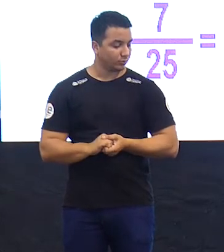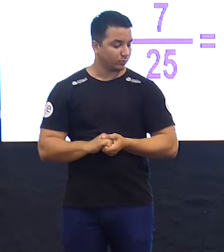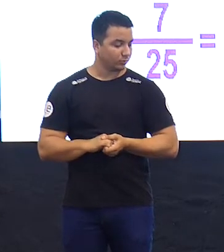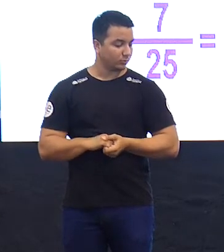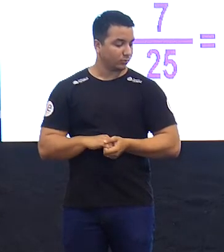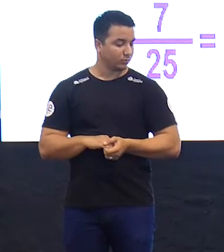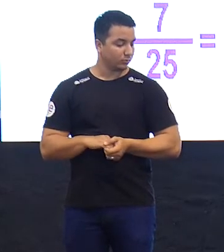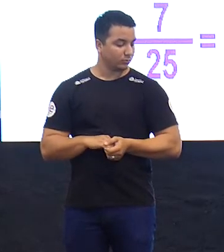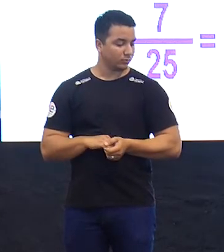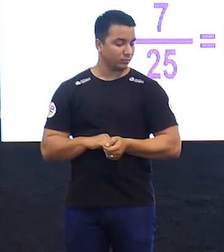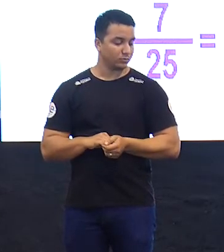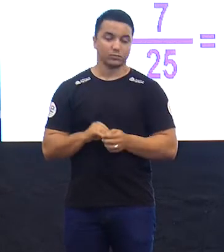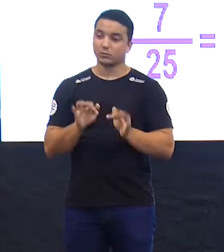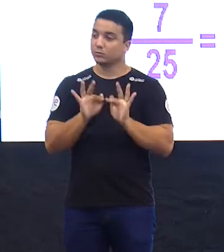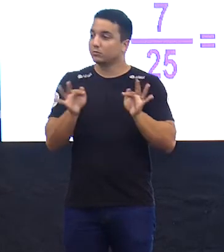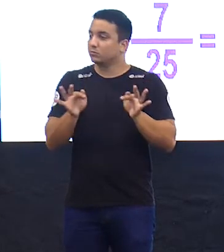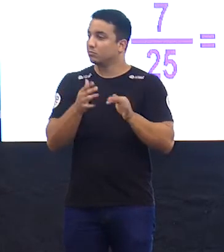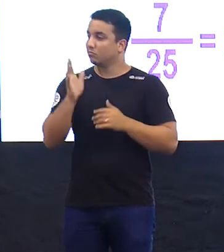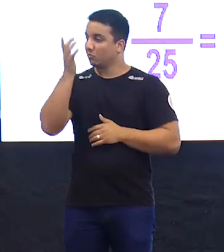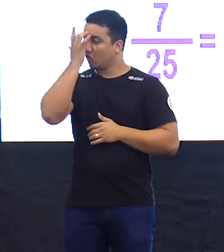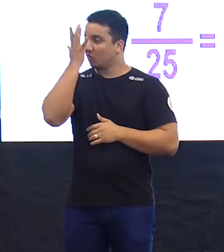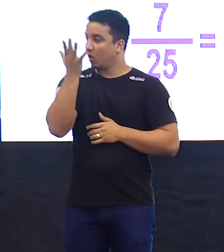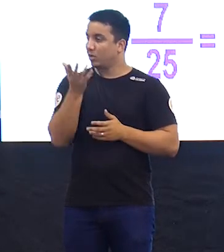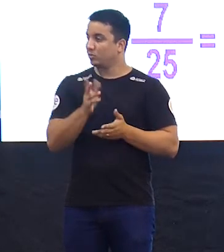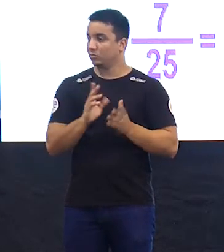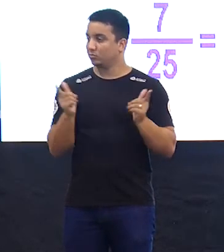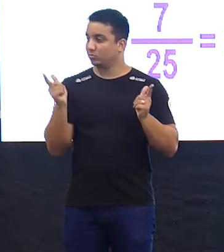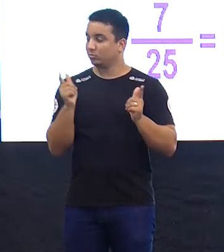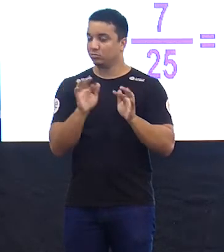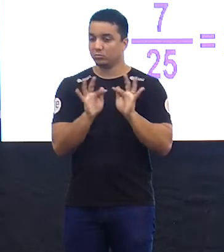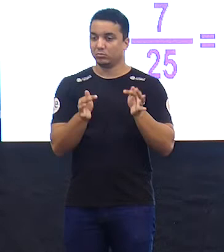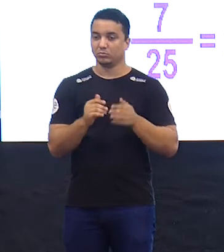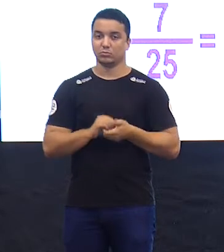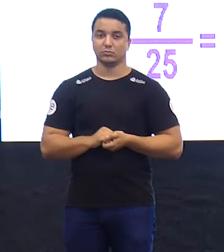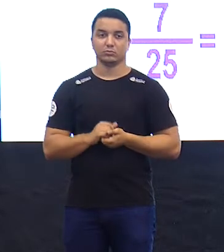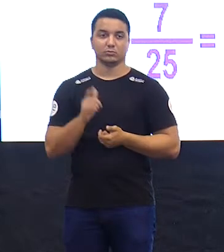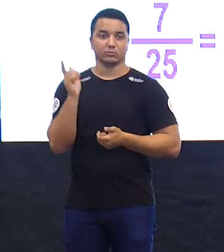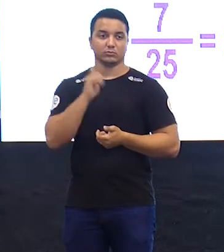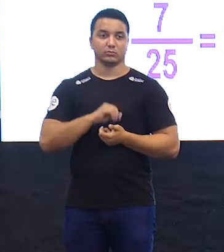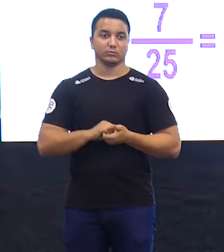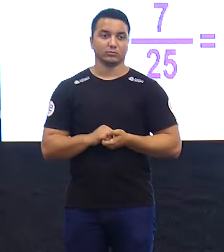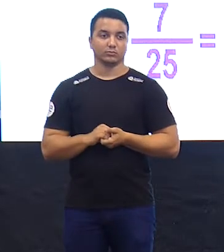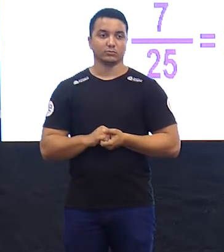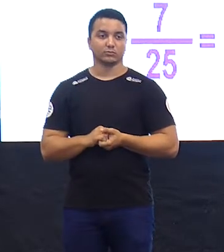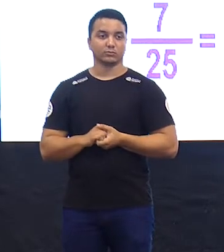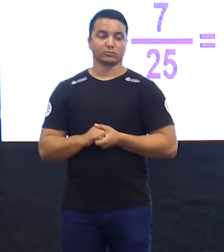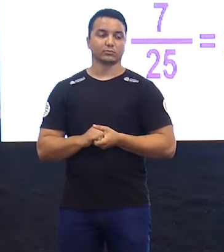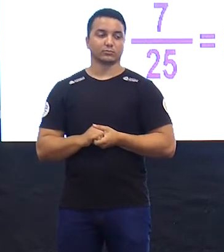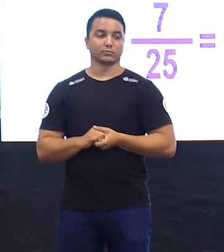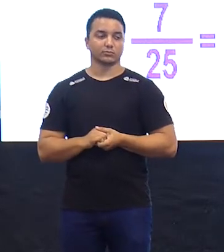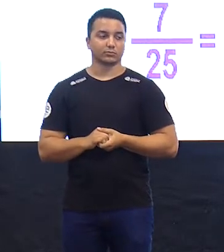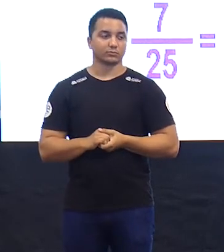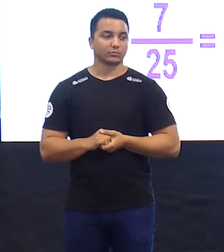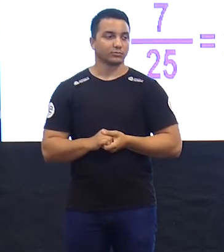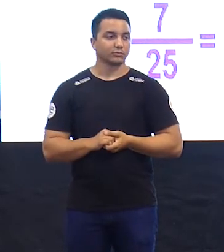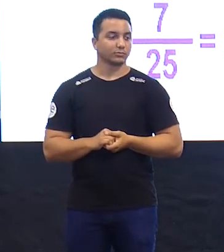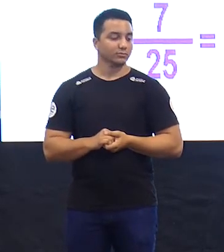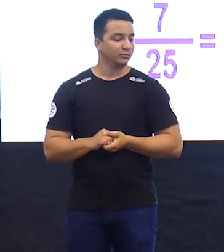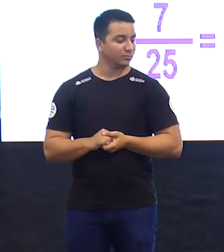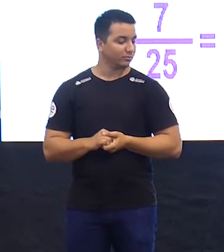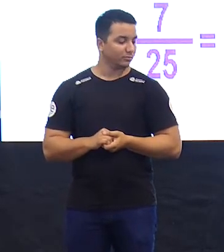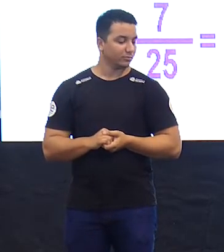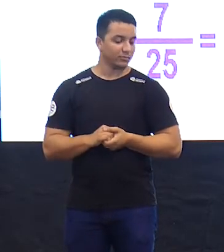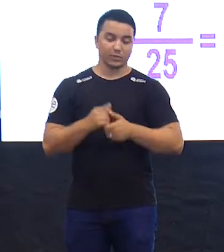28%. Simples, fácil, prático, gostoso e nutritivo. É ou não é?